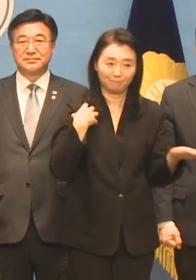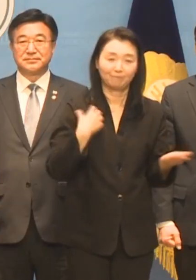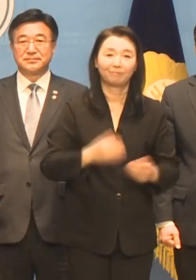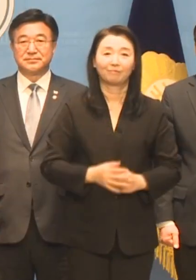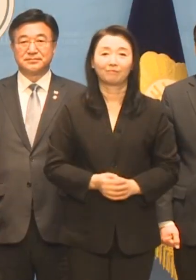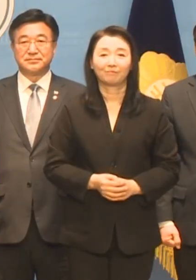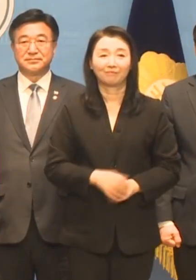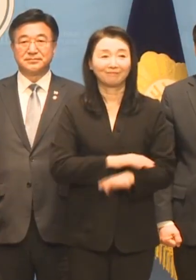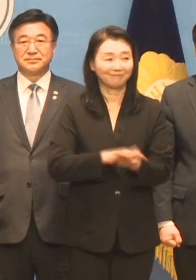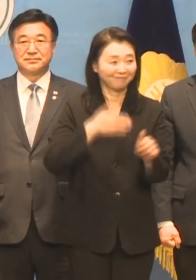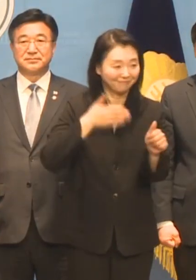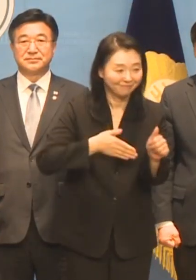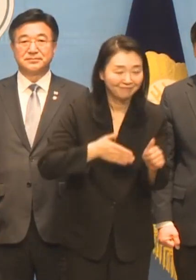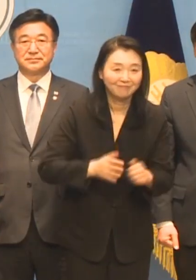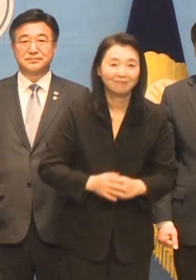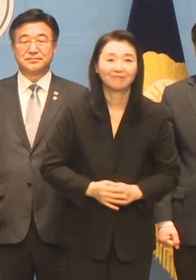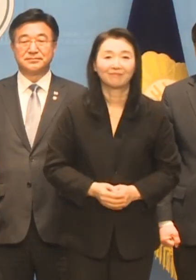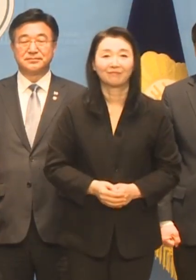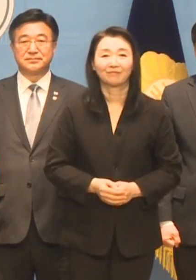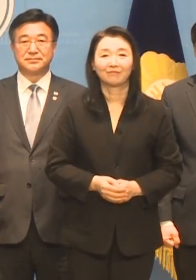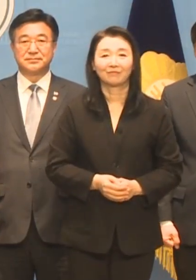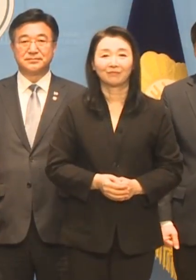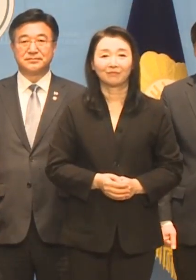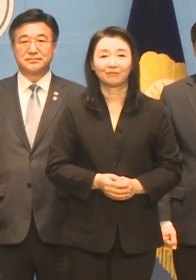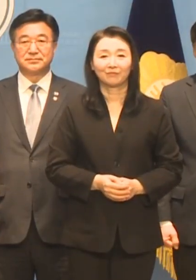잘 부탁드립니다.